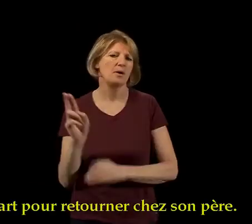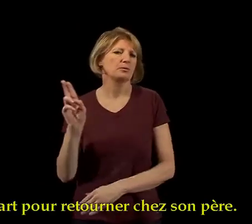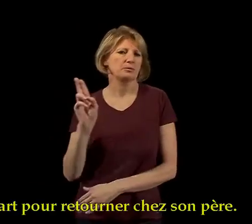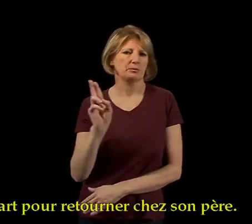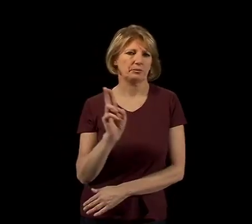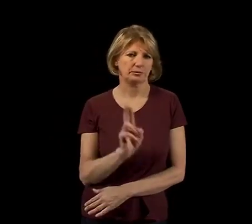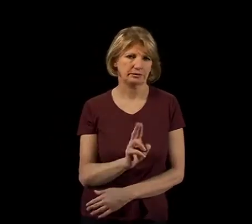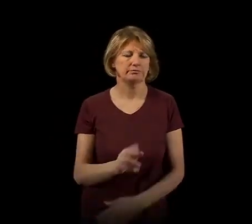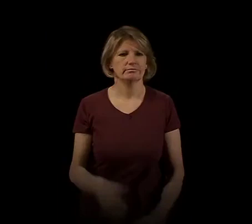chez son père.